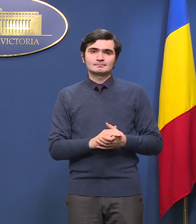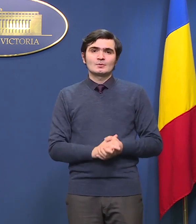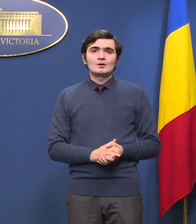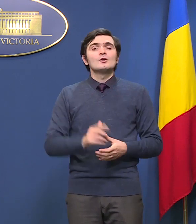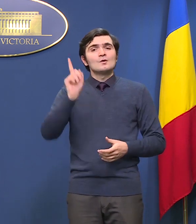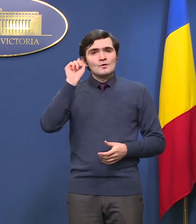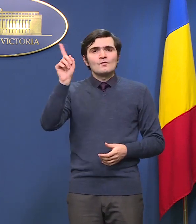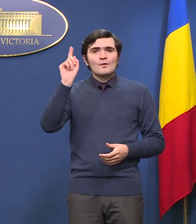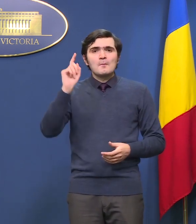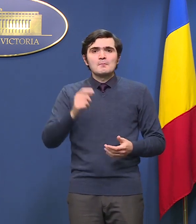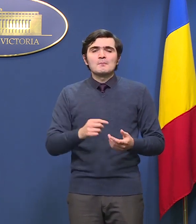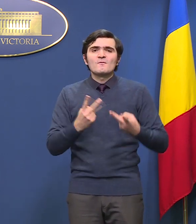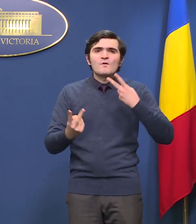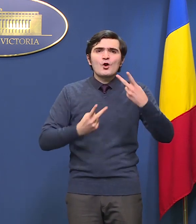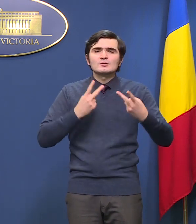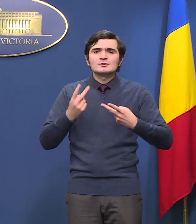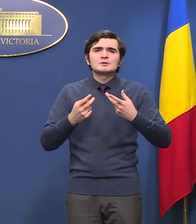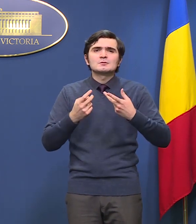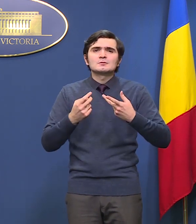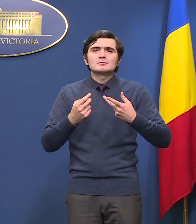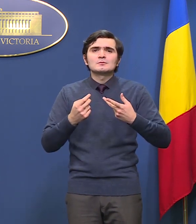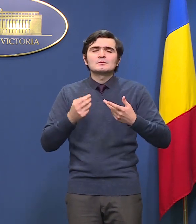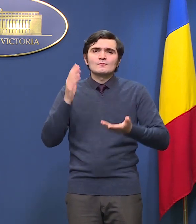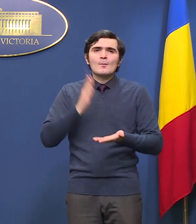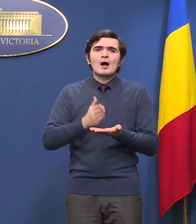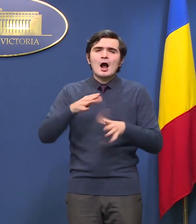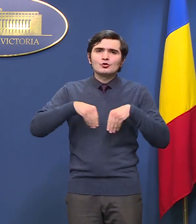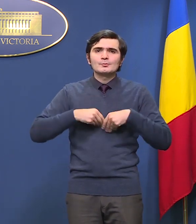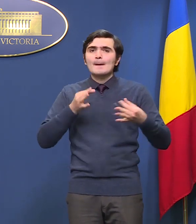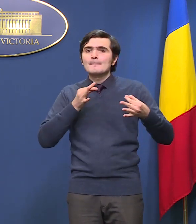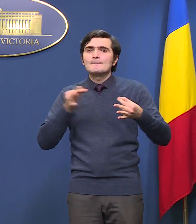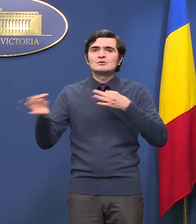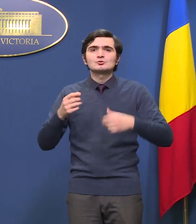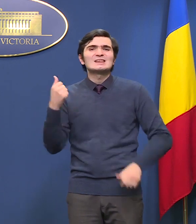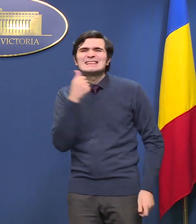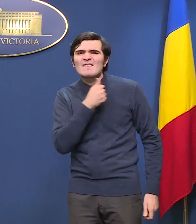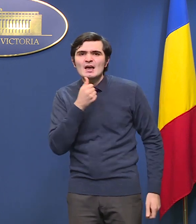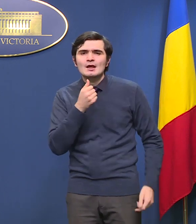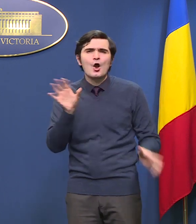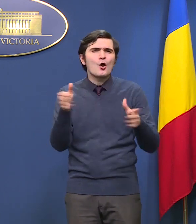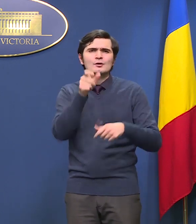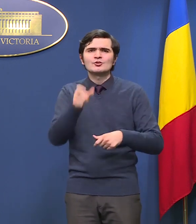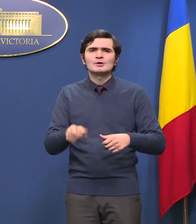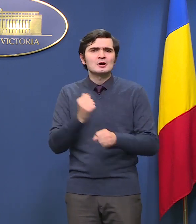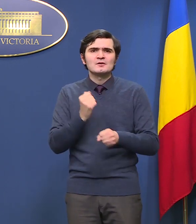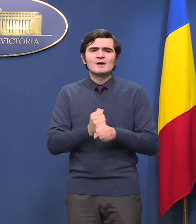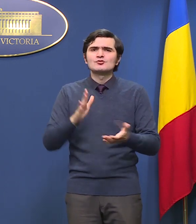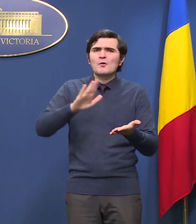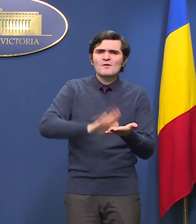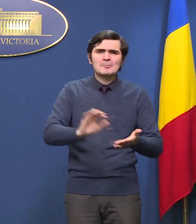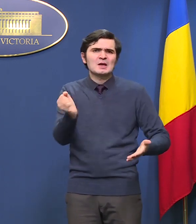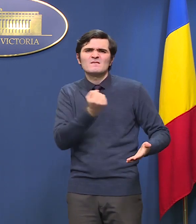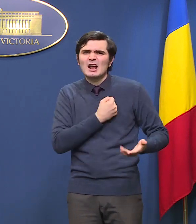Vom apela la măsuri severe. Oricine comite o infracțiune, indiferent ce infracțiune va